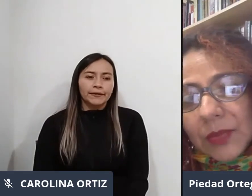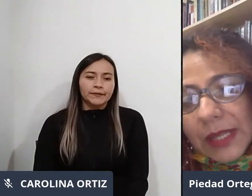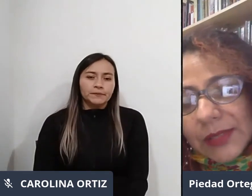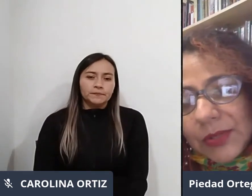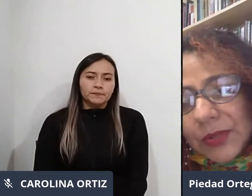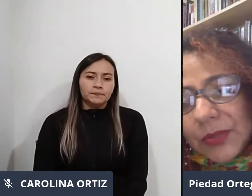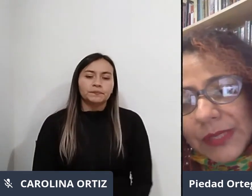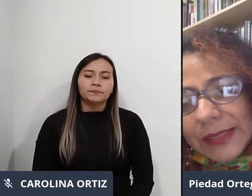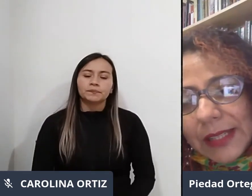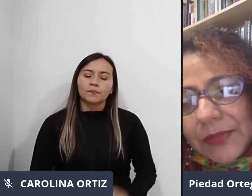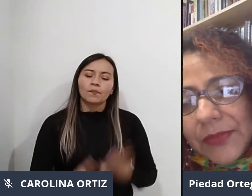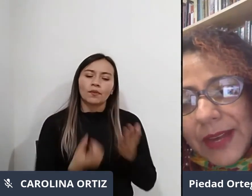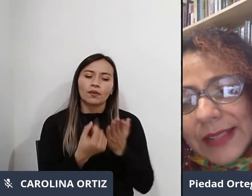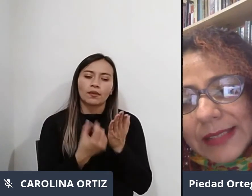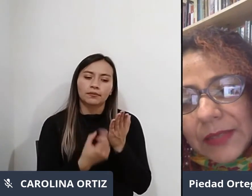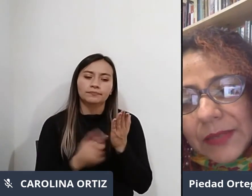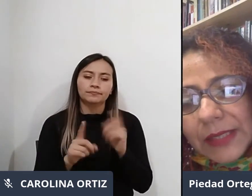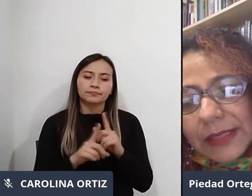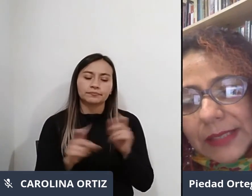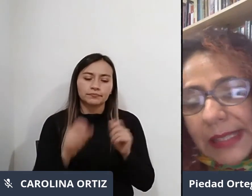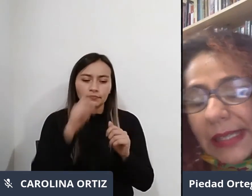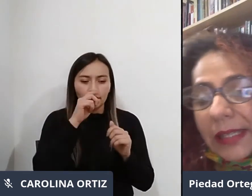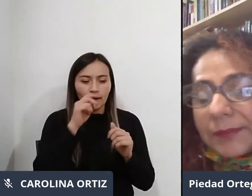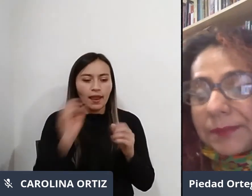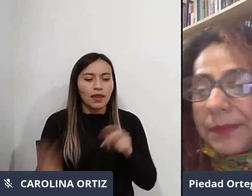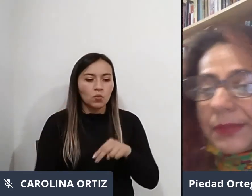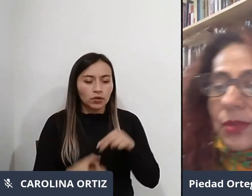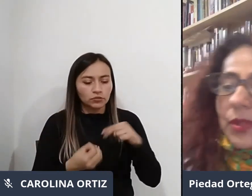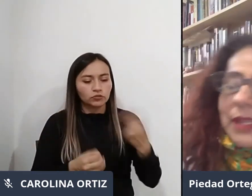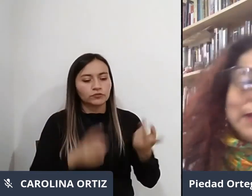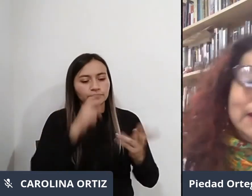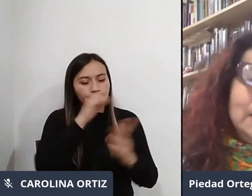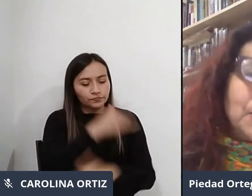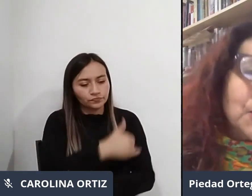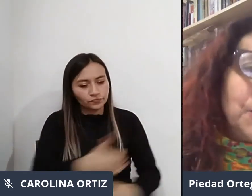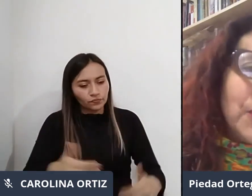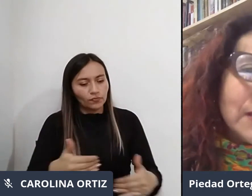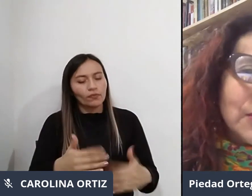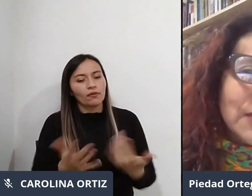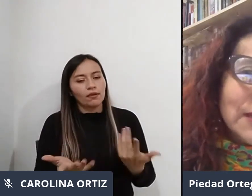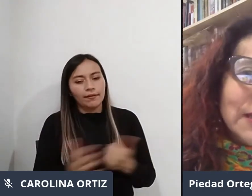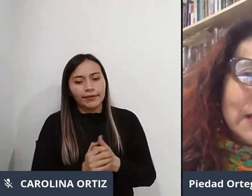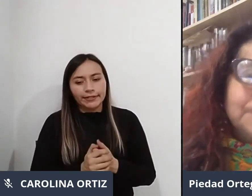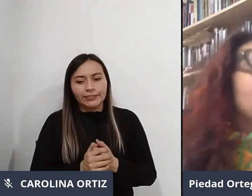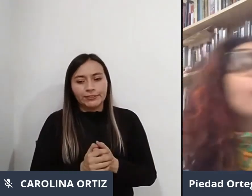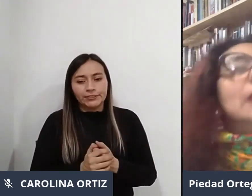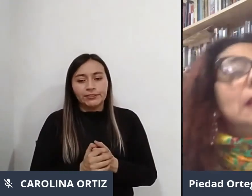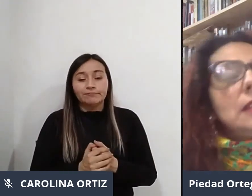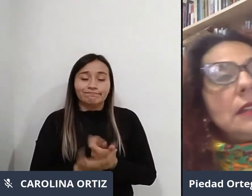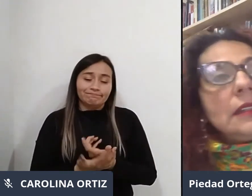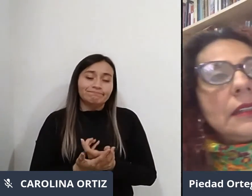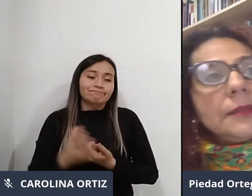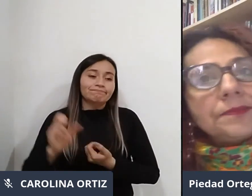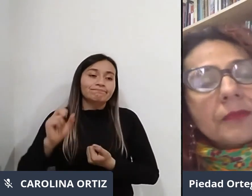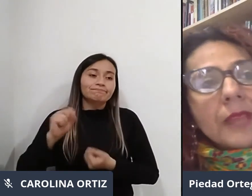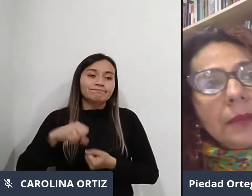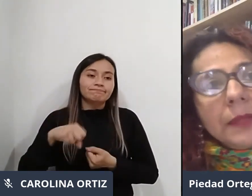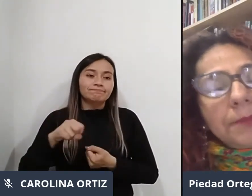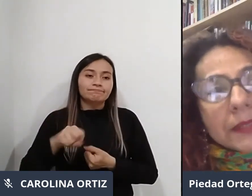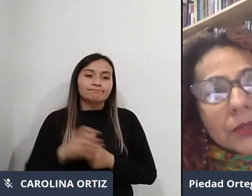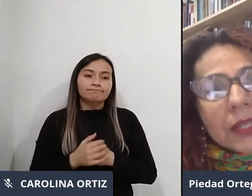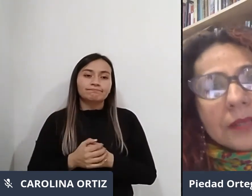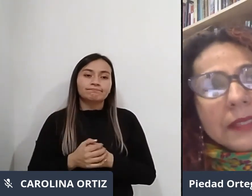la educación, frente a la infancia, frente, yo creo que sí, por supuesto, es decir, a